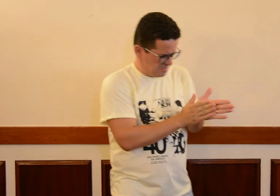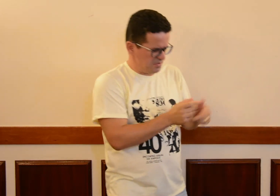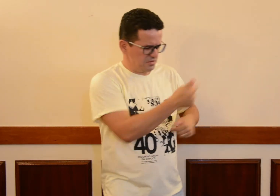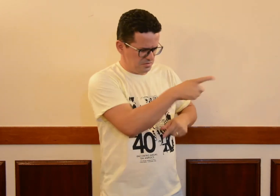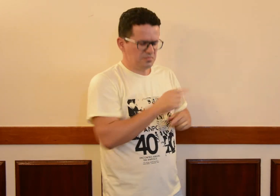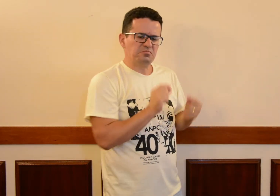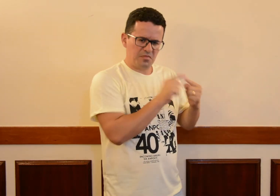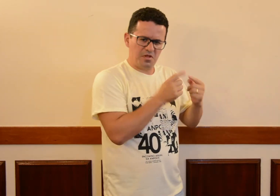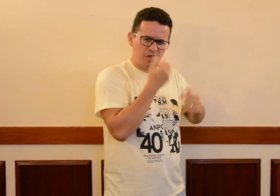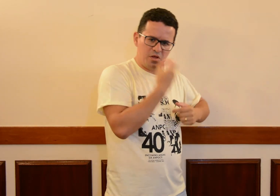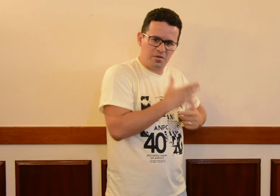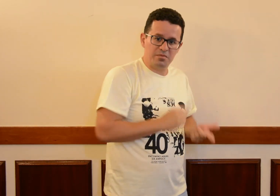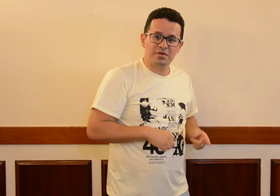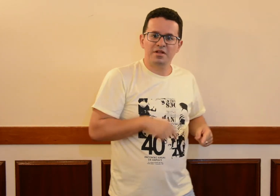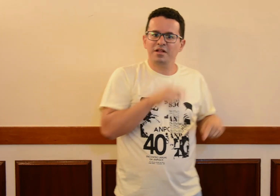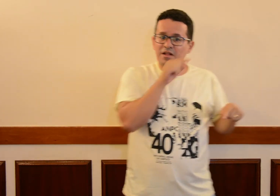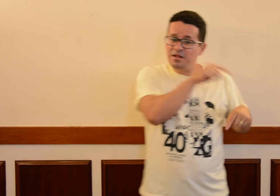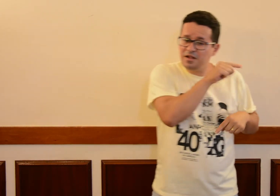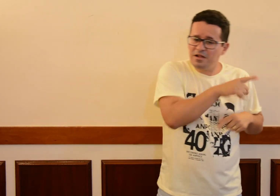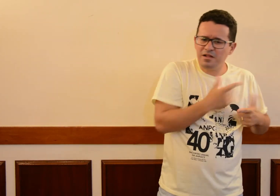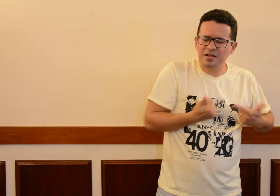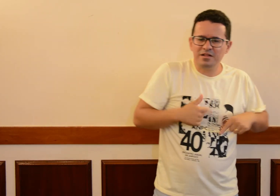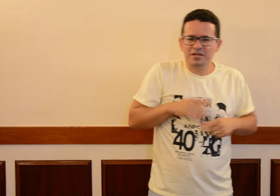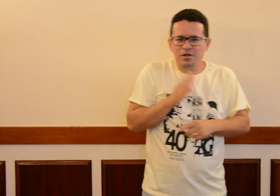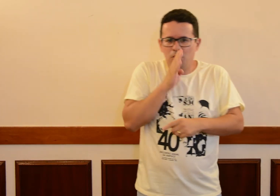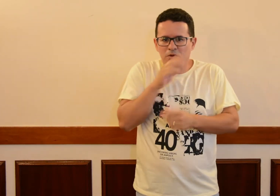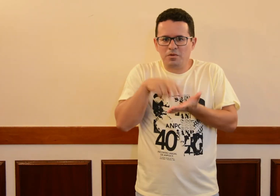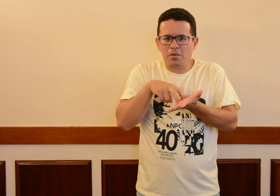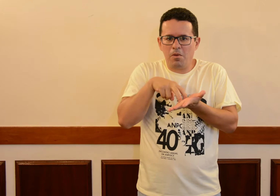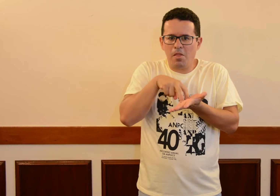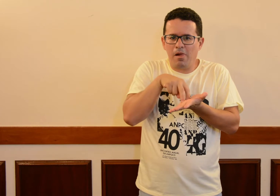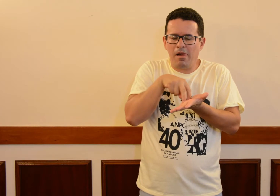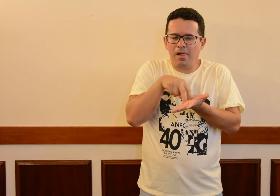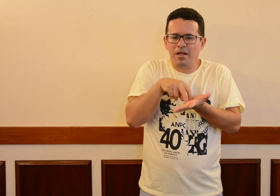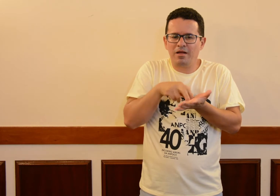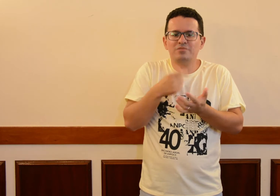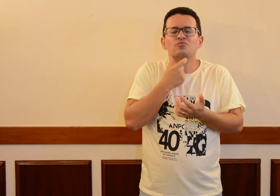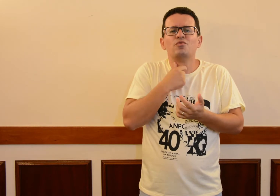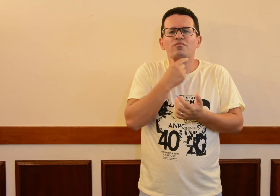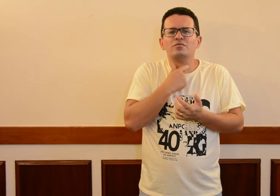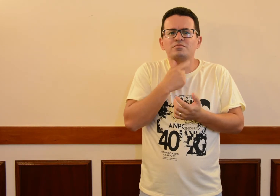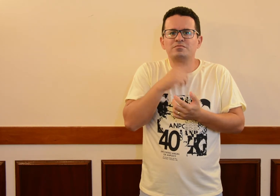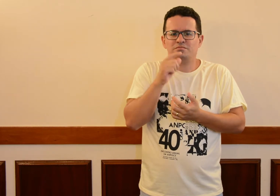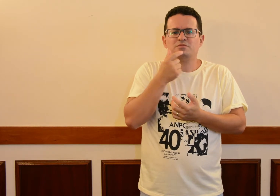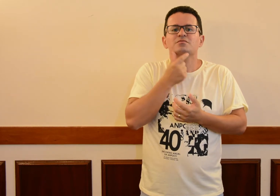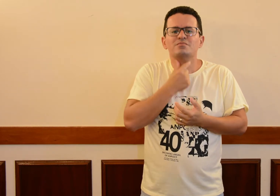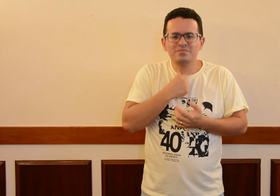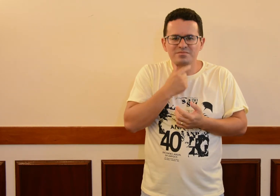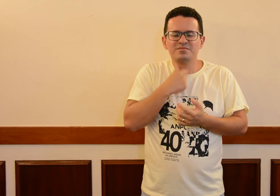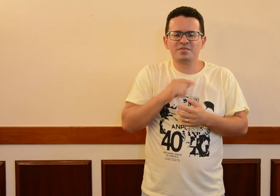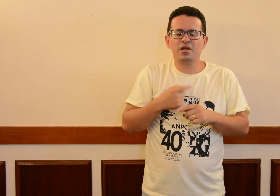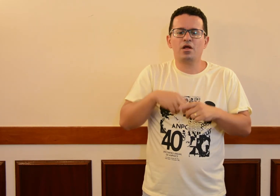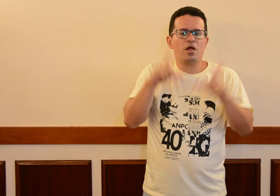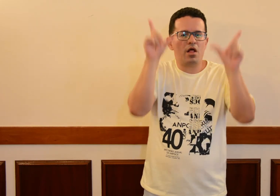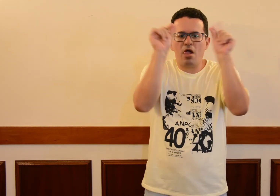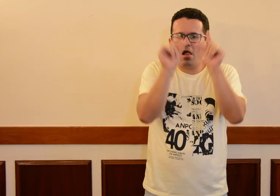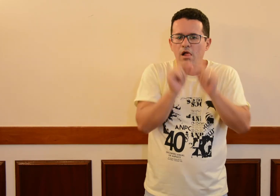ele, sem esboçar a palavra, trêmulo, parado em minha frente com a voz embargada, resumiu em uma única fala a emoção daquele